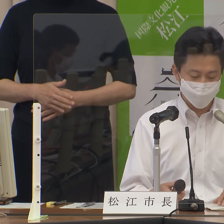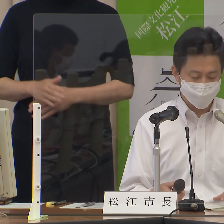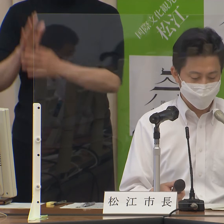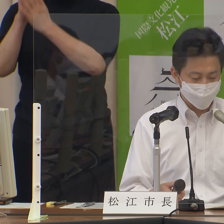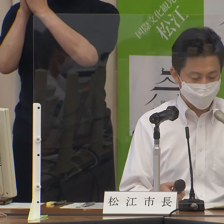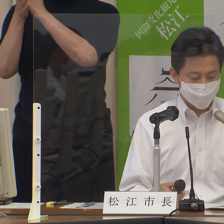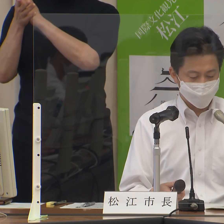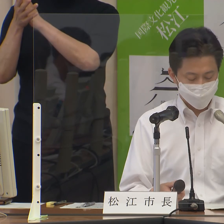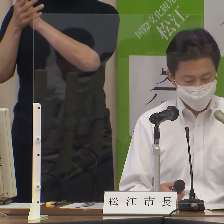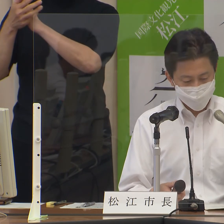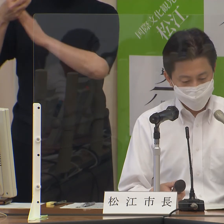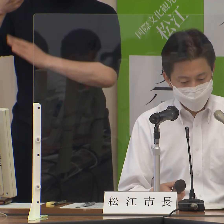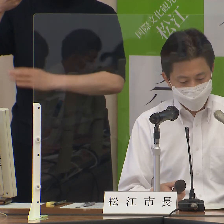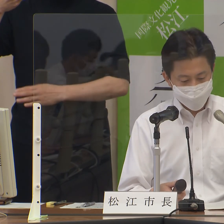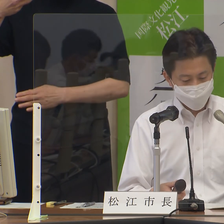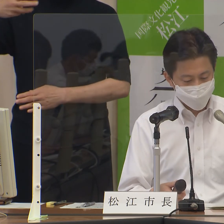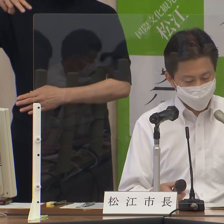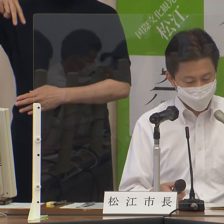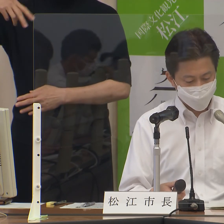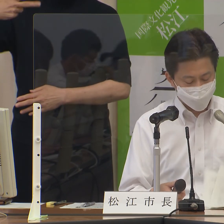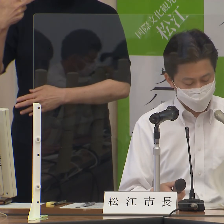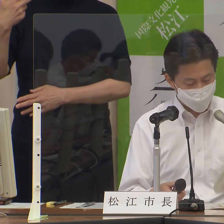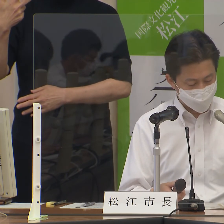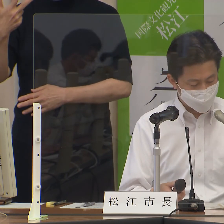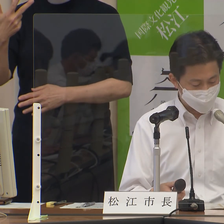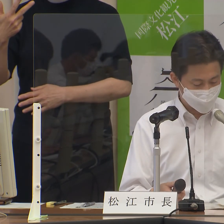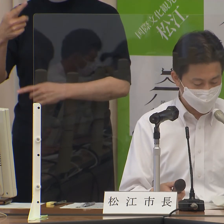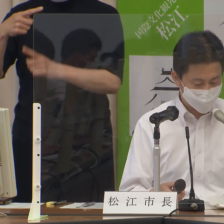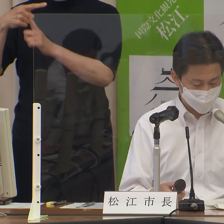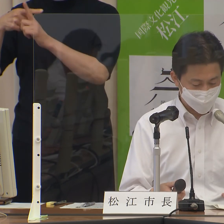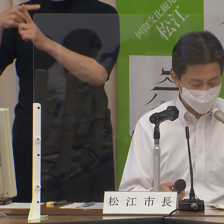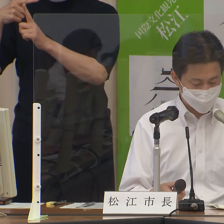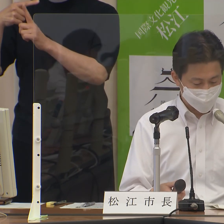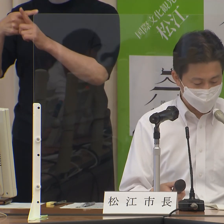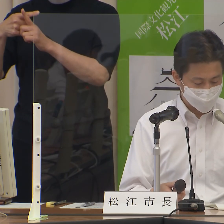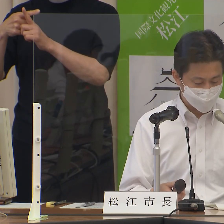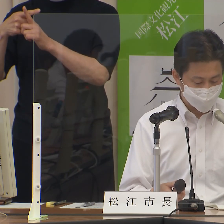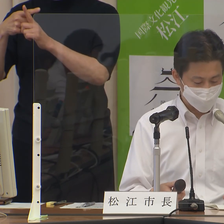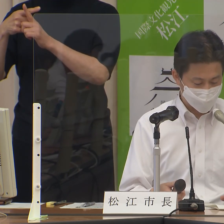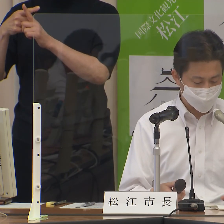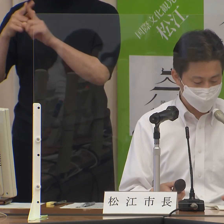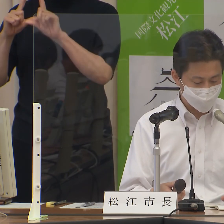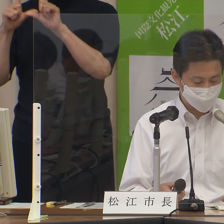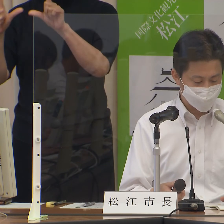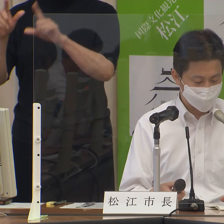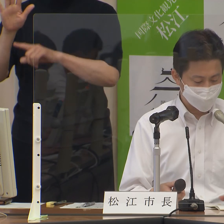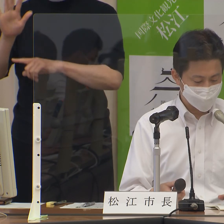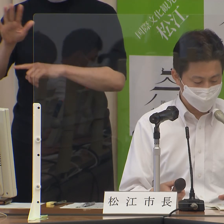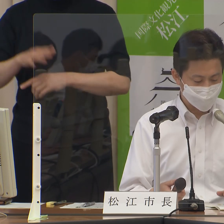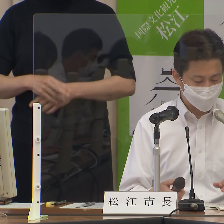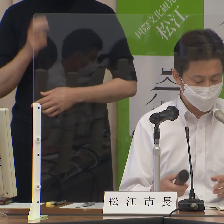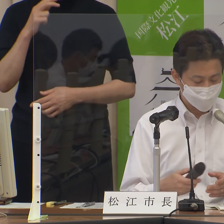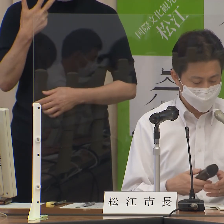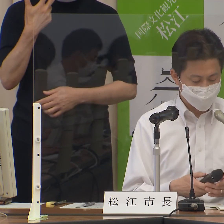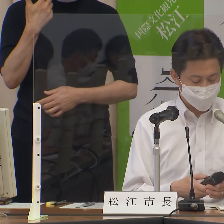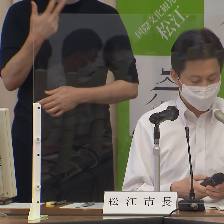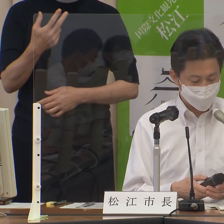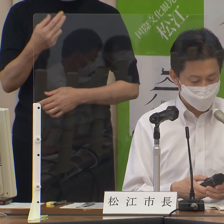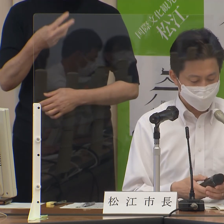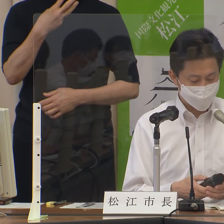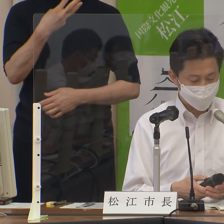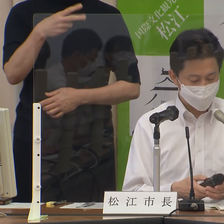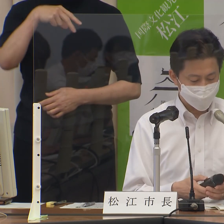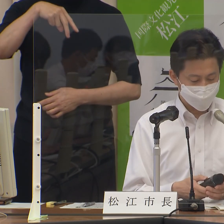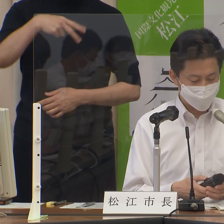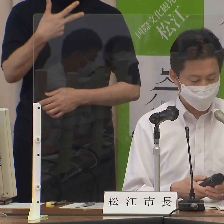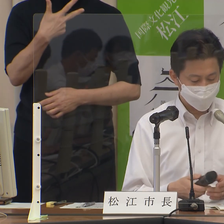の運用を決めましたけれども、改めて松江市長としてですね、このみなし陽性というものの運用に関